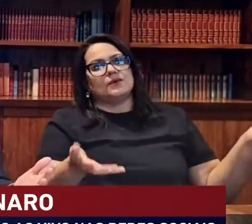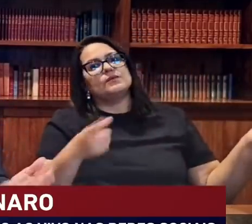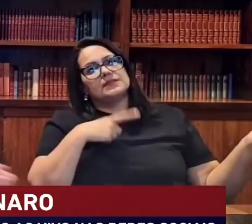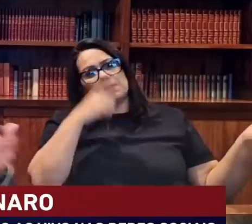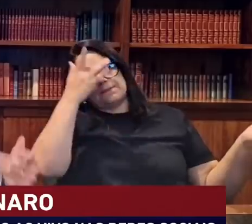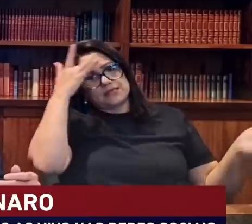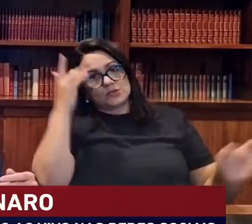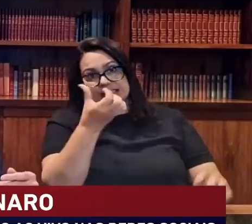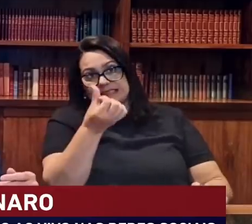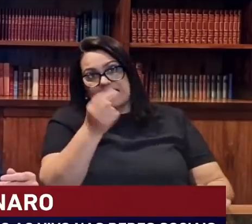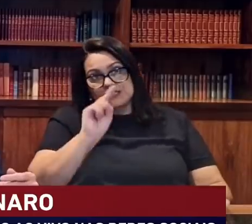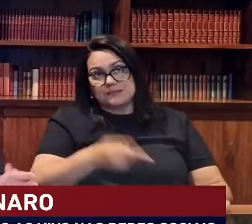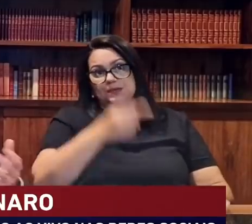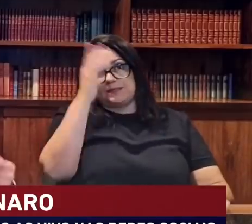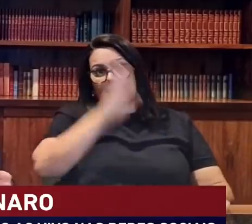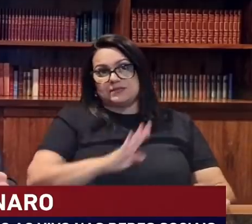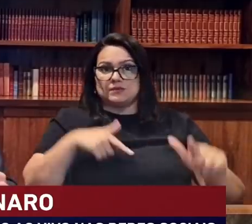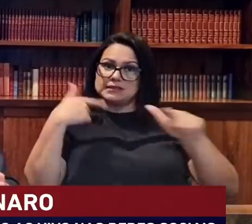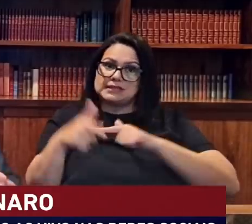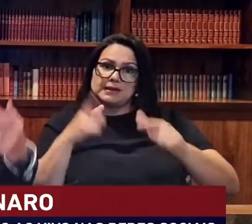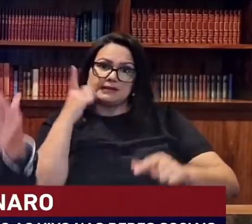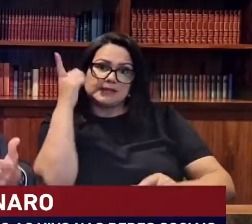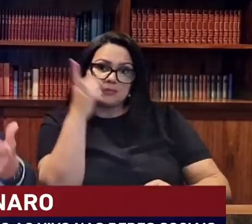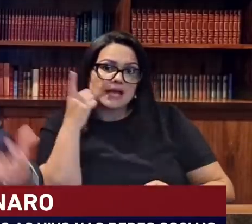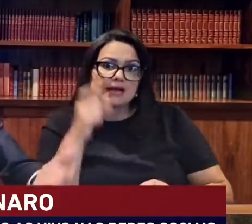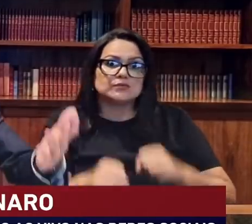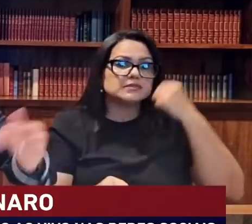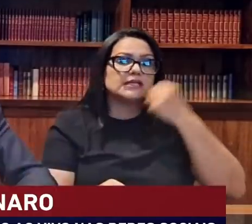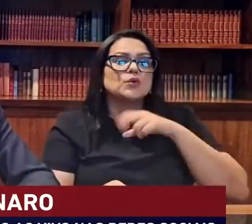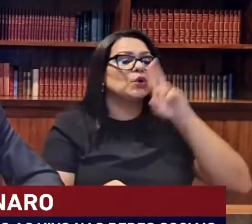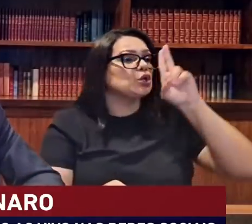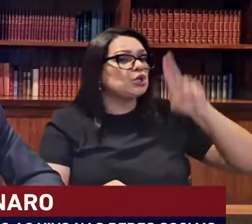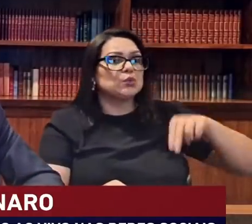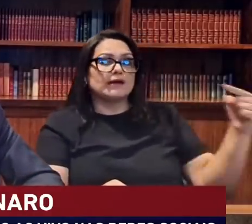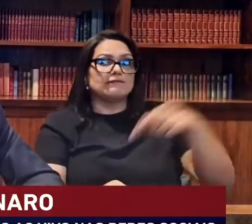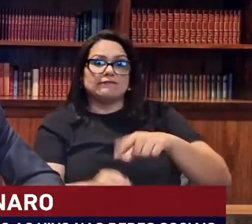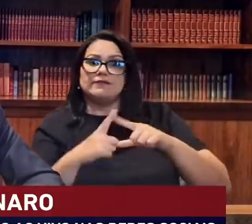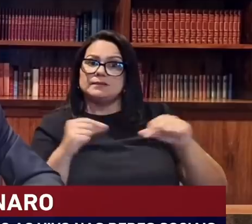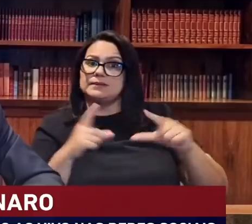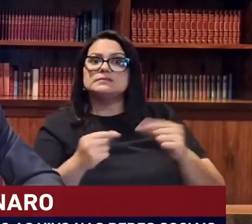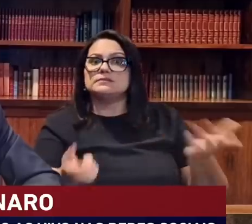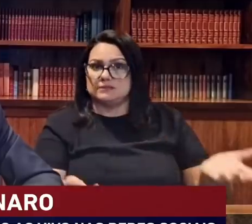do Brasil que trabalham para deputados, para senadores, que nunca estiveram em Brasília.